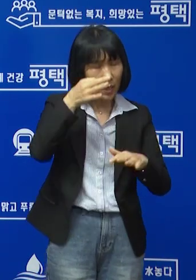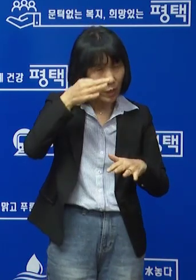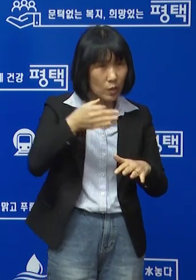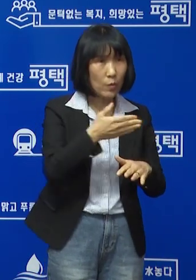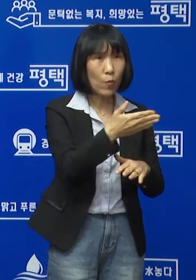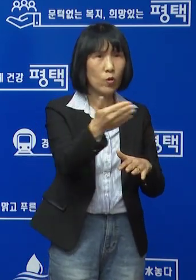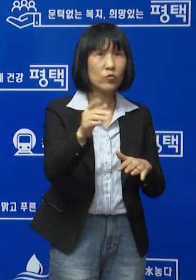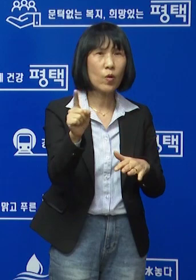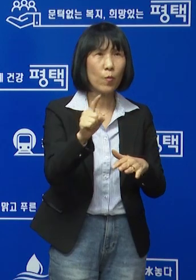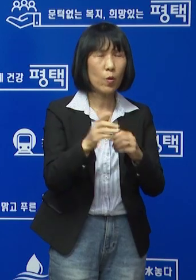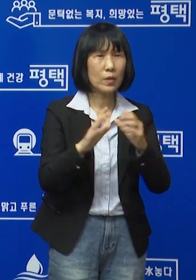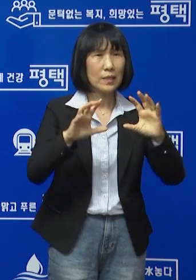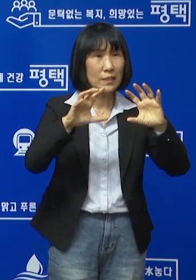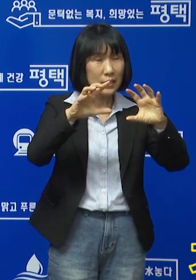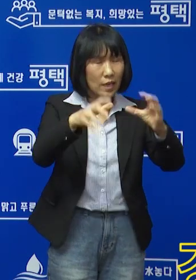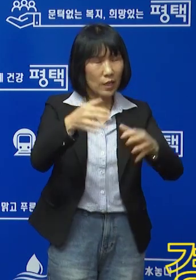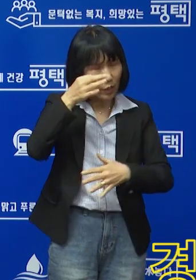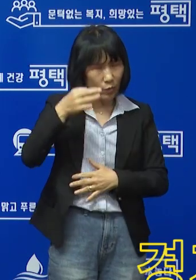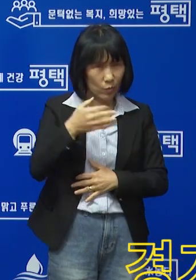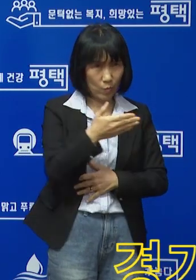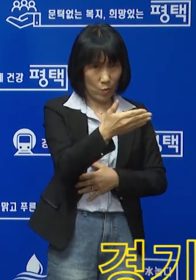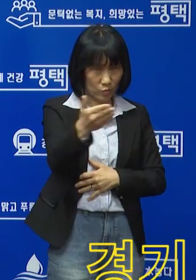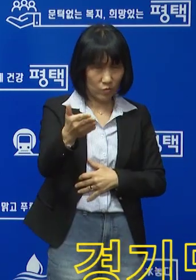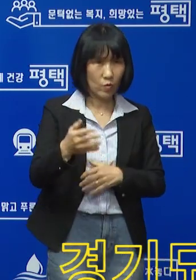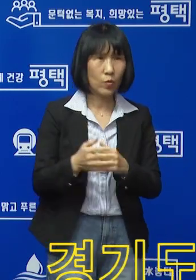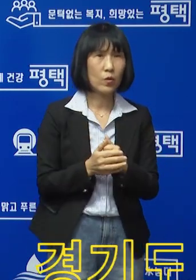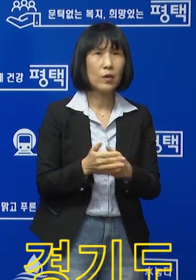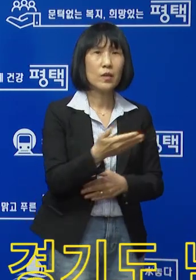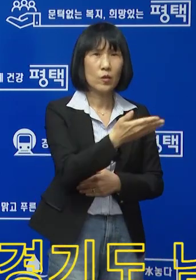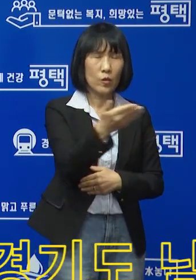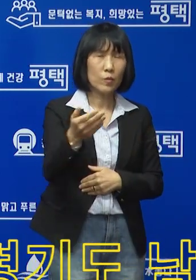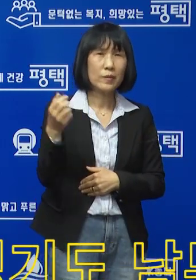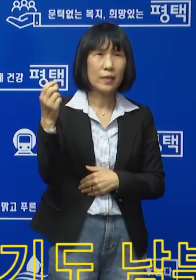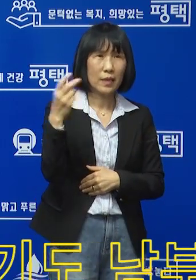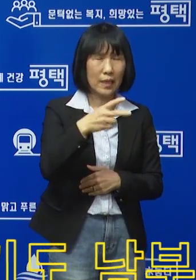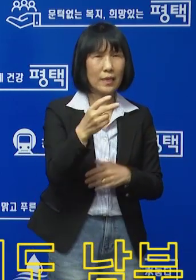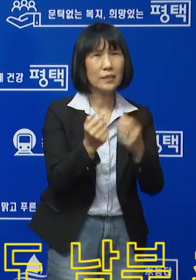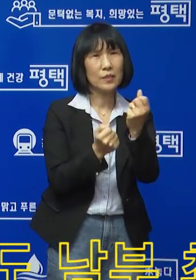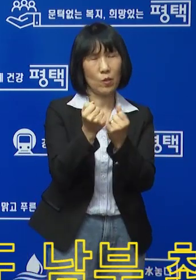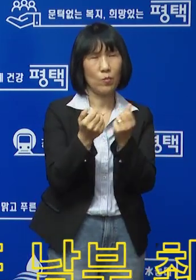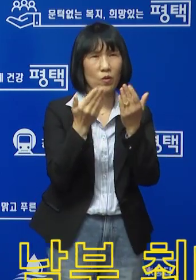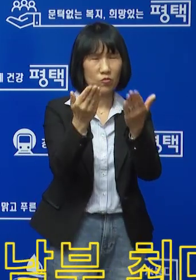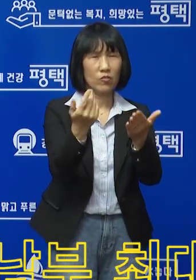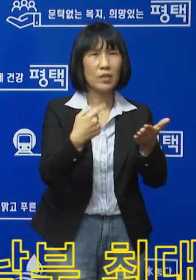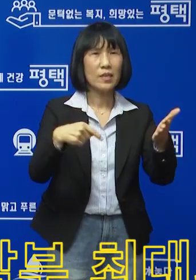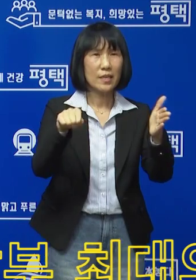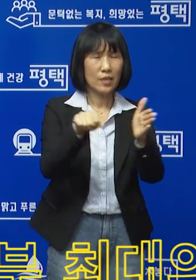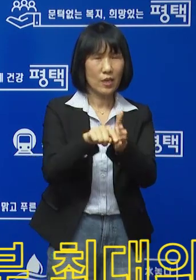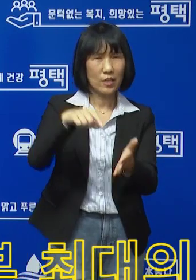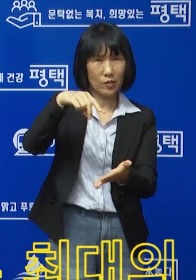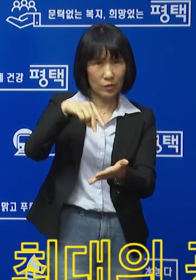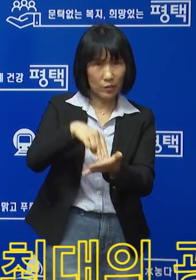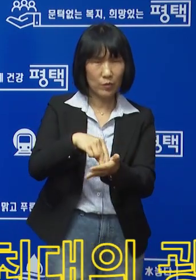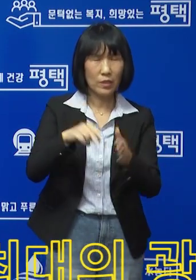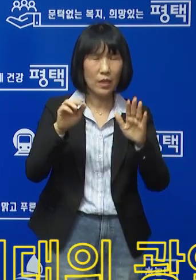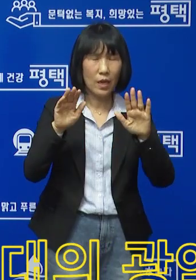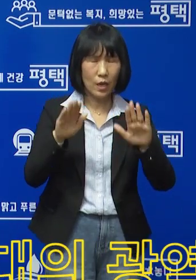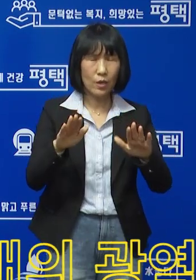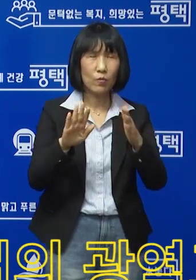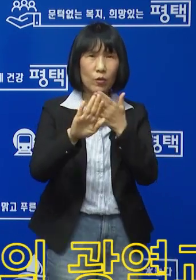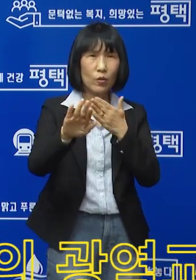최선을 다하겠다, 그런 의지를 다시 한번 시민 여러분께 밝히기 위해서 제가 이 자리에 섰습니다. 앞으로 시민 여러분의 협조와